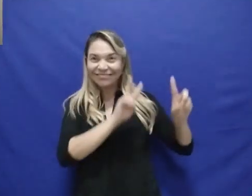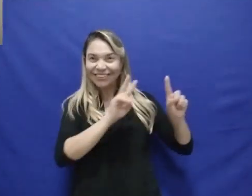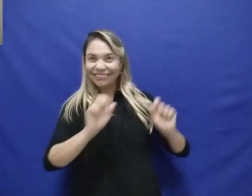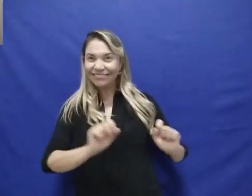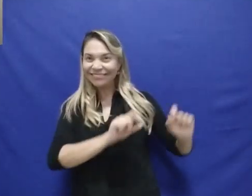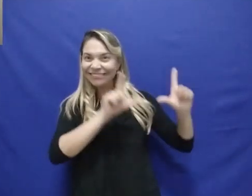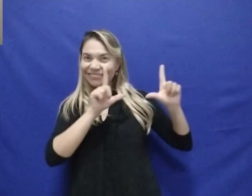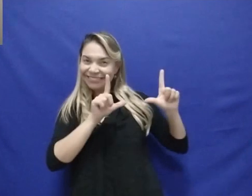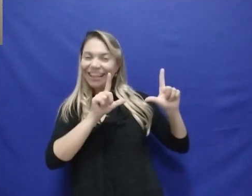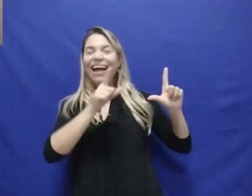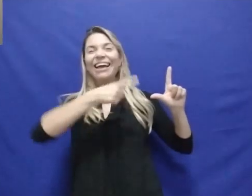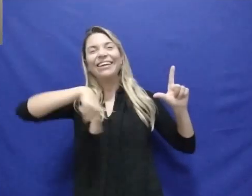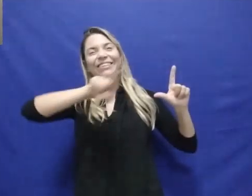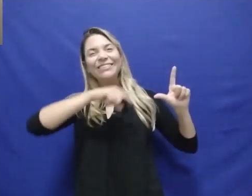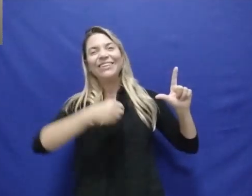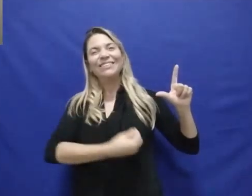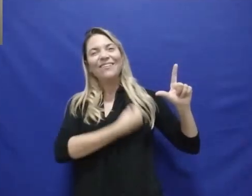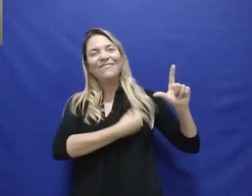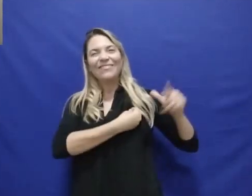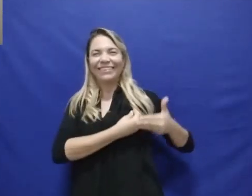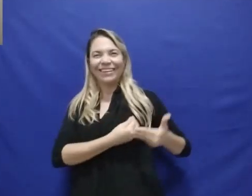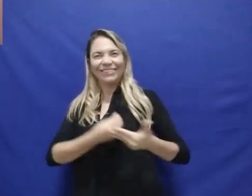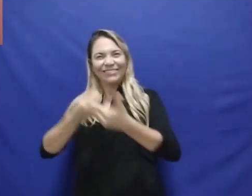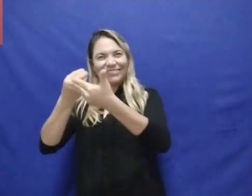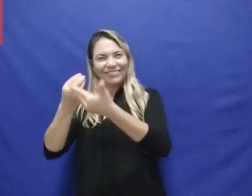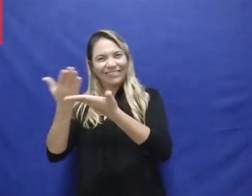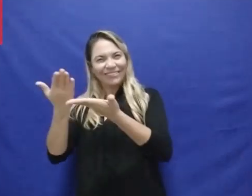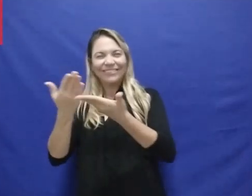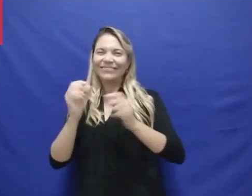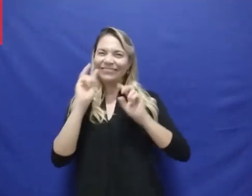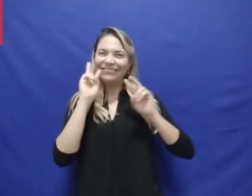Senhor as nossas vidas e os nossos bens.